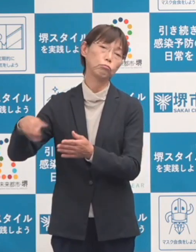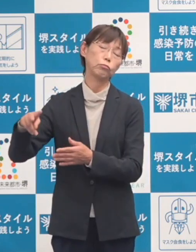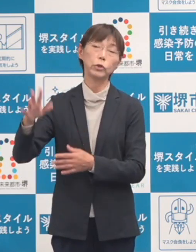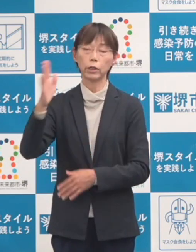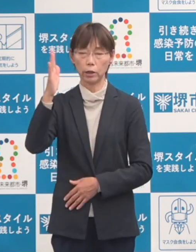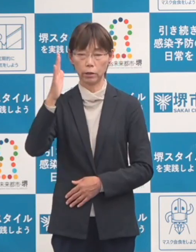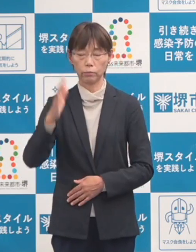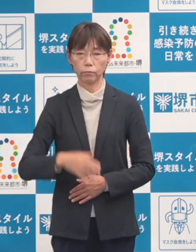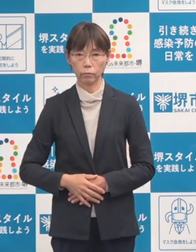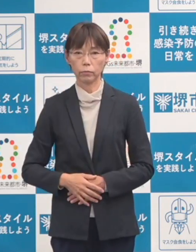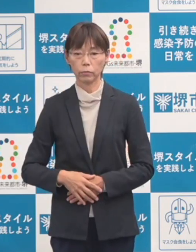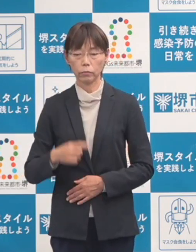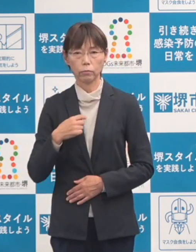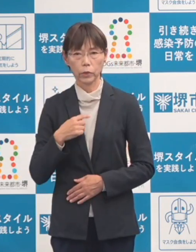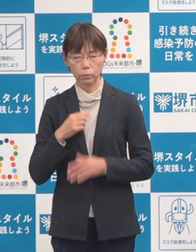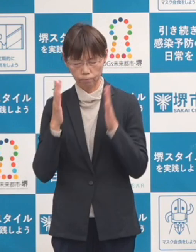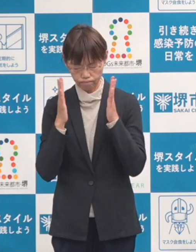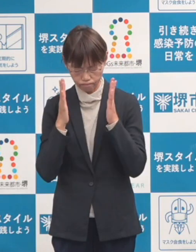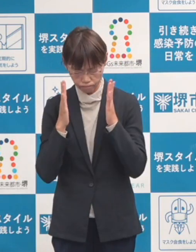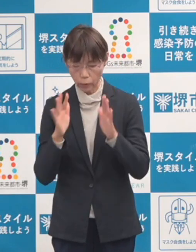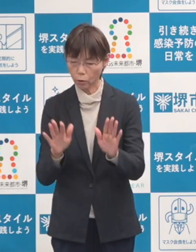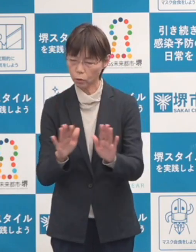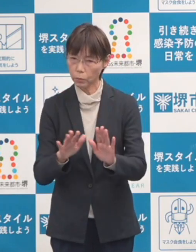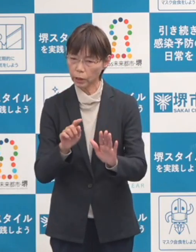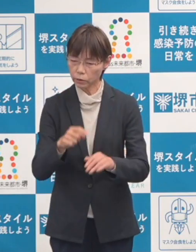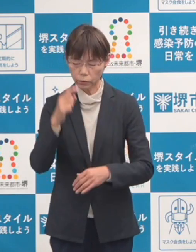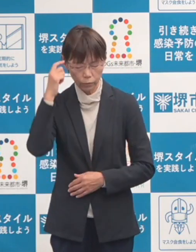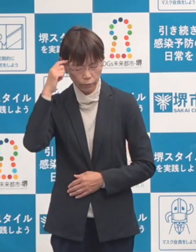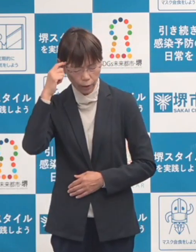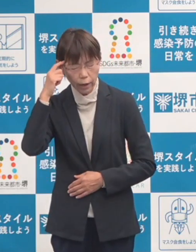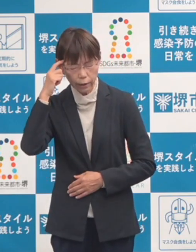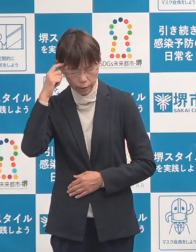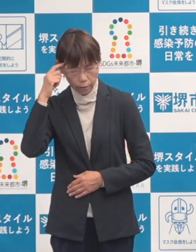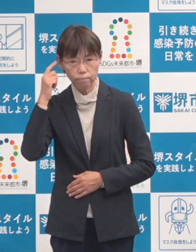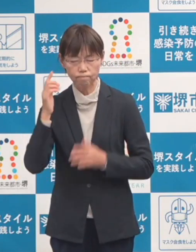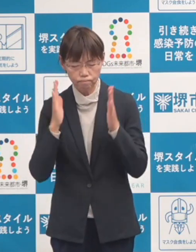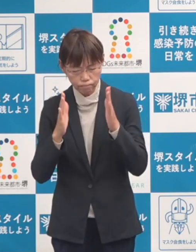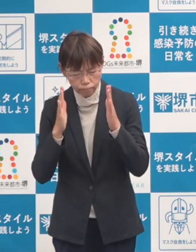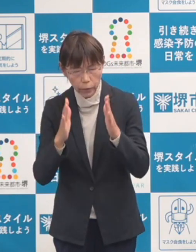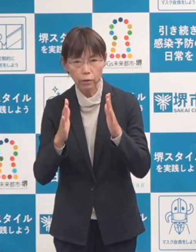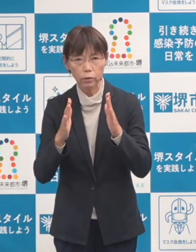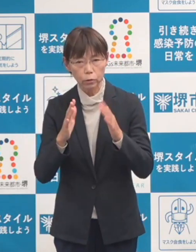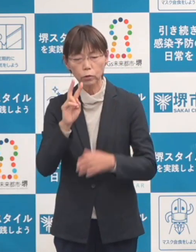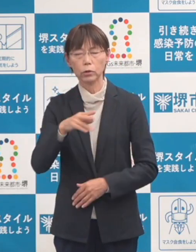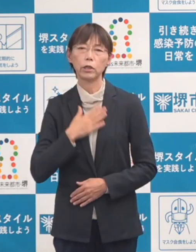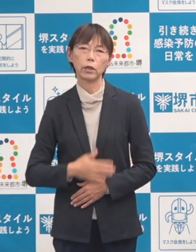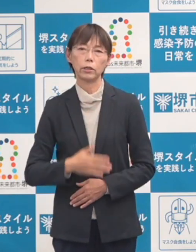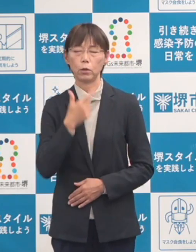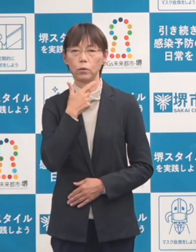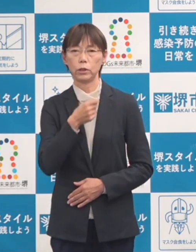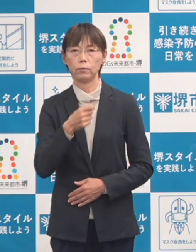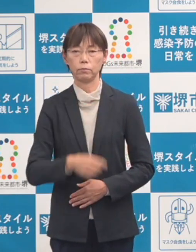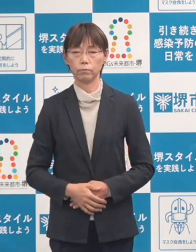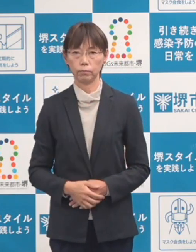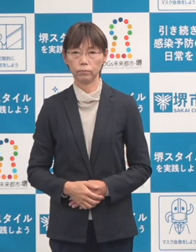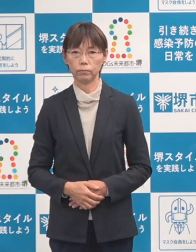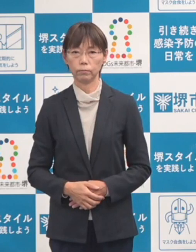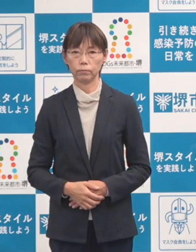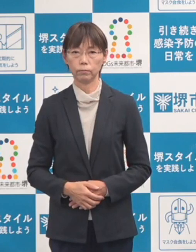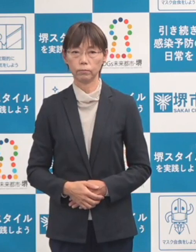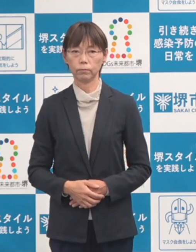も真剣に子どもたちのことを考えて今施策を行っているということはご理解いただきたいと思います。